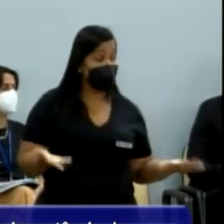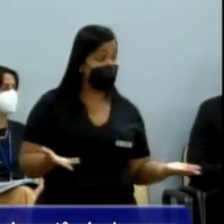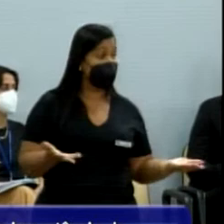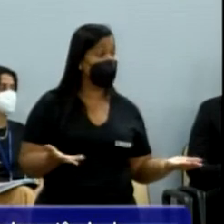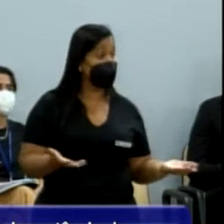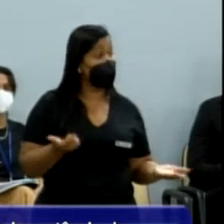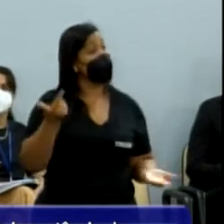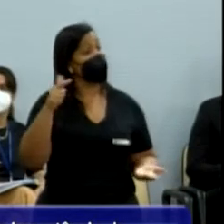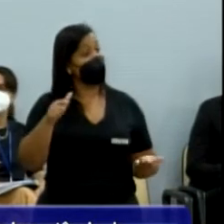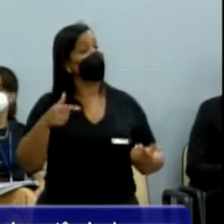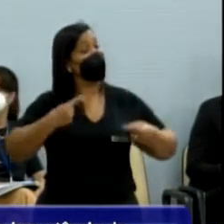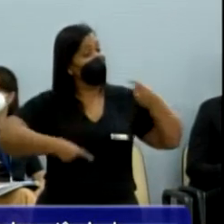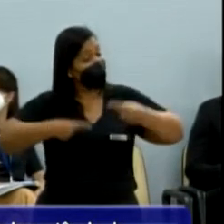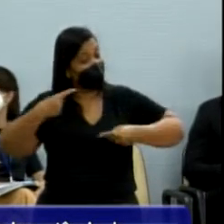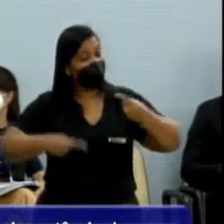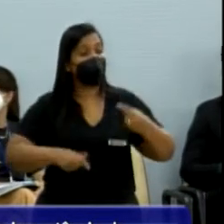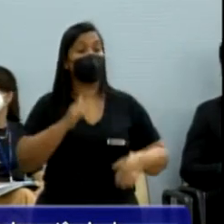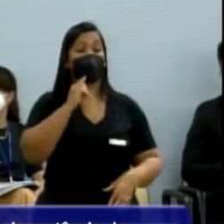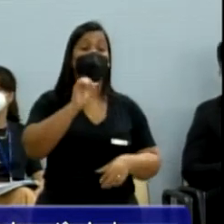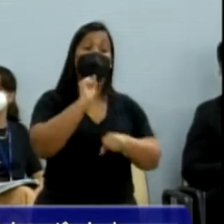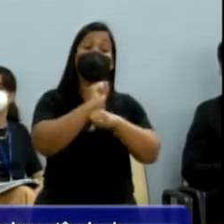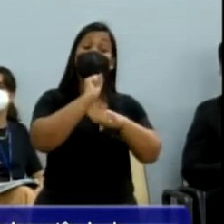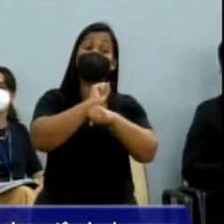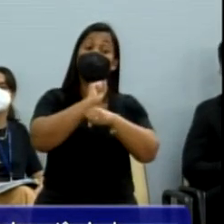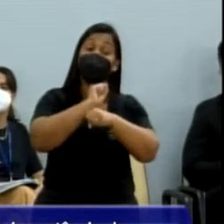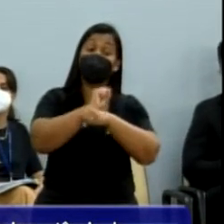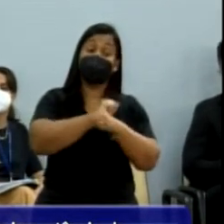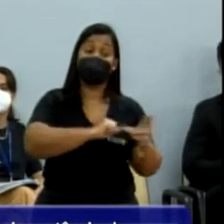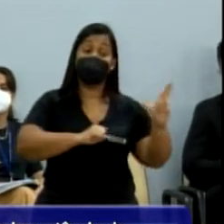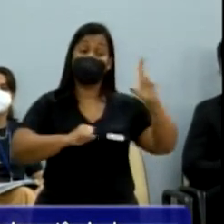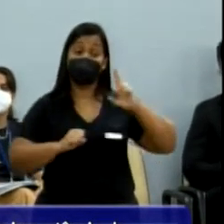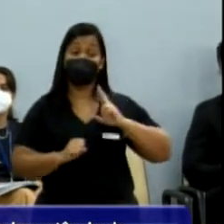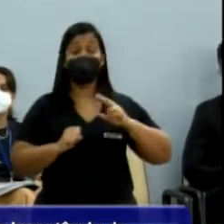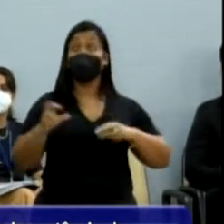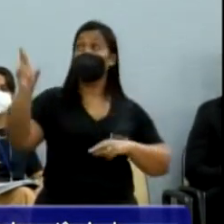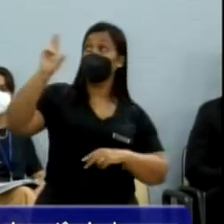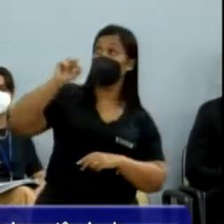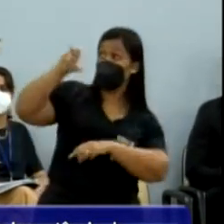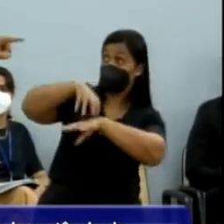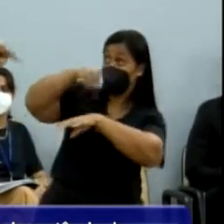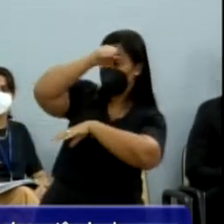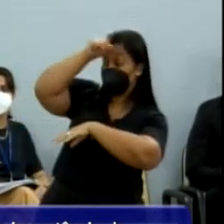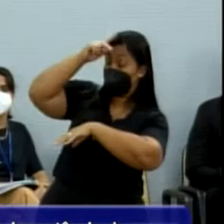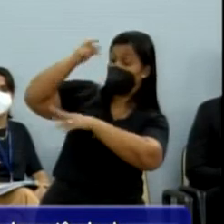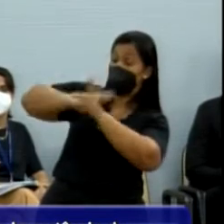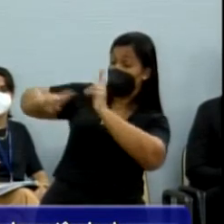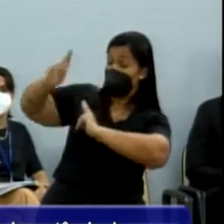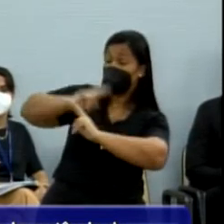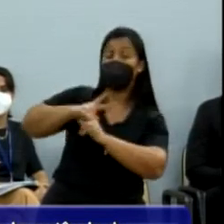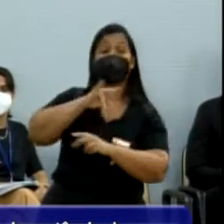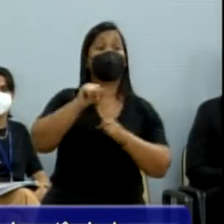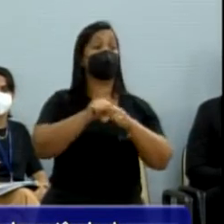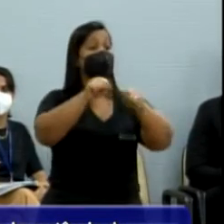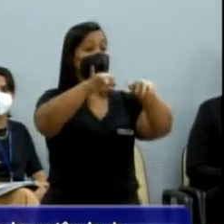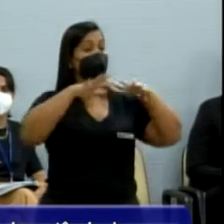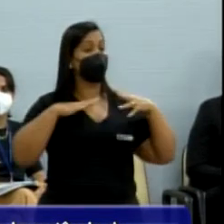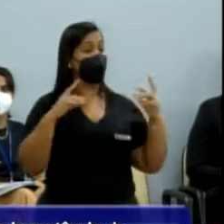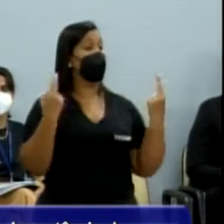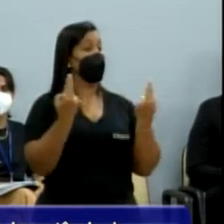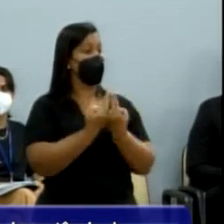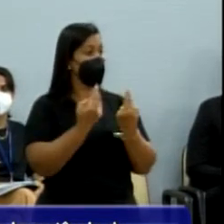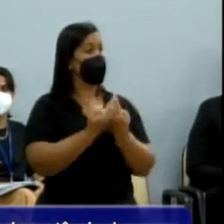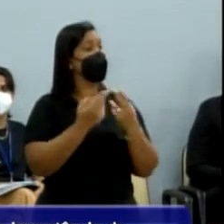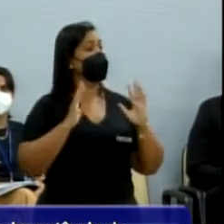outro grande debate. Quero dizer aqui que eu vou aguardar a resposta do Executivo e nós vamos fazer aqui uma audiência pública. Eu já